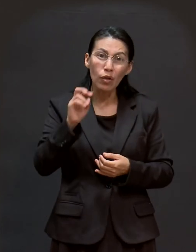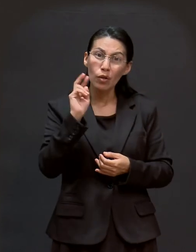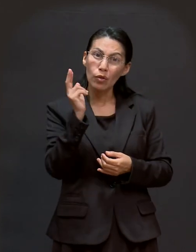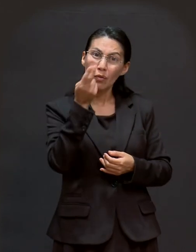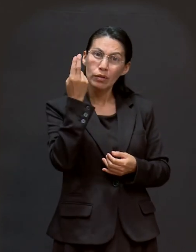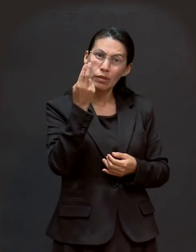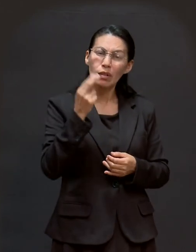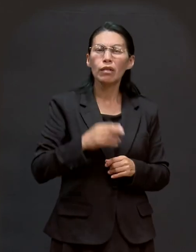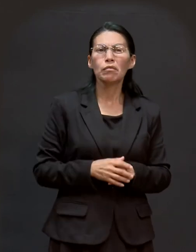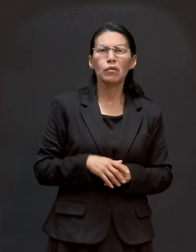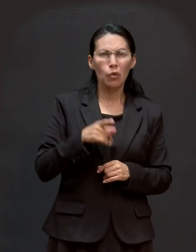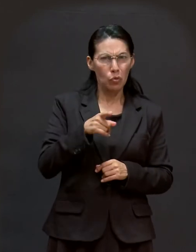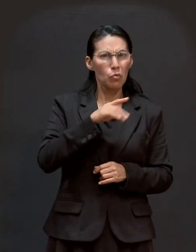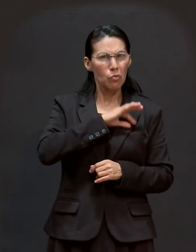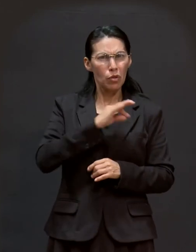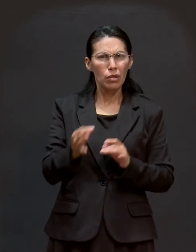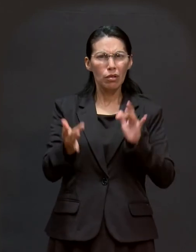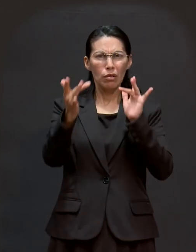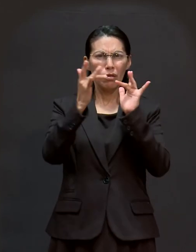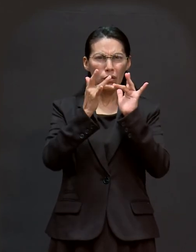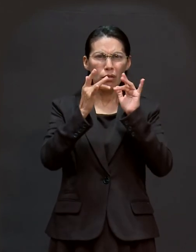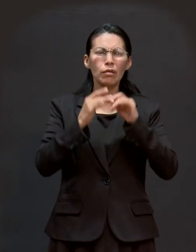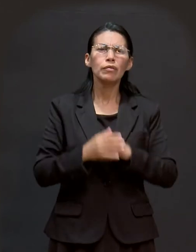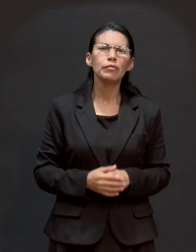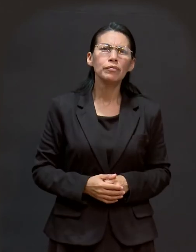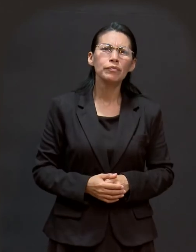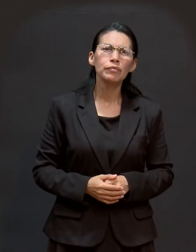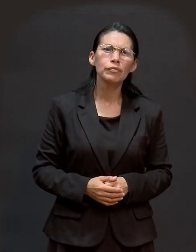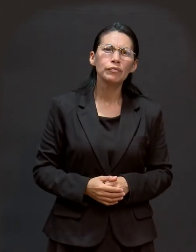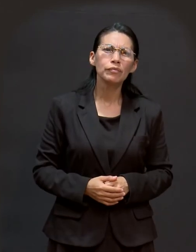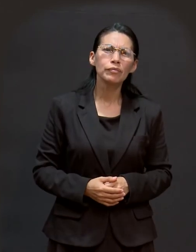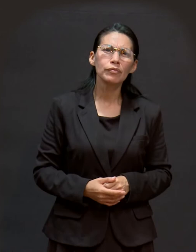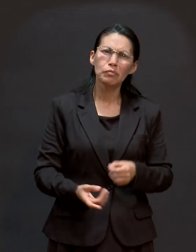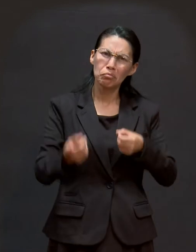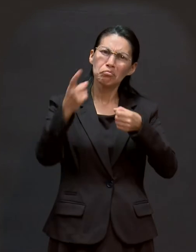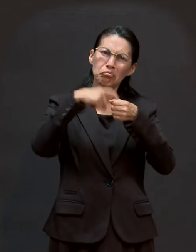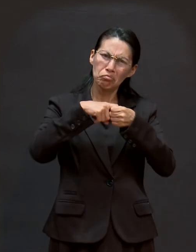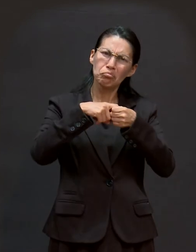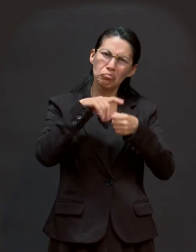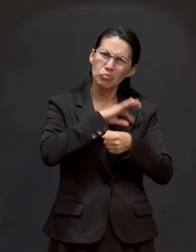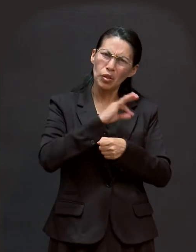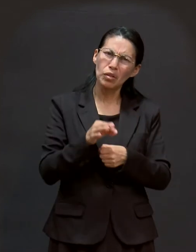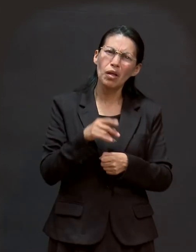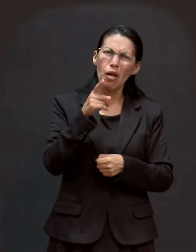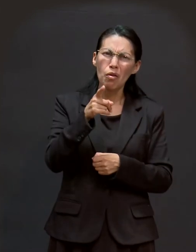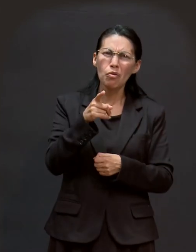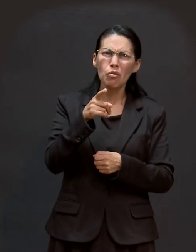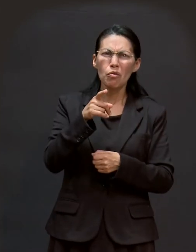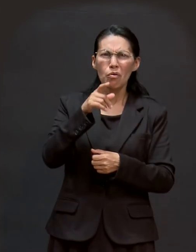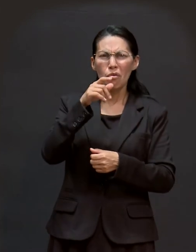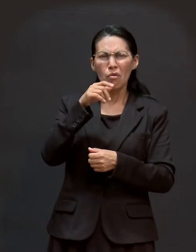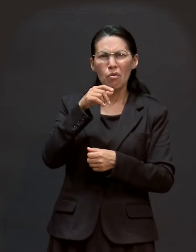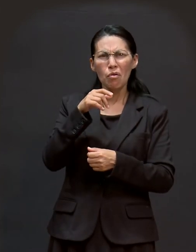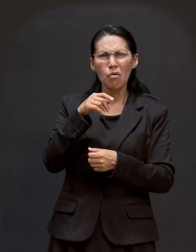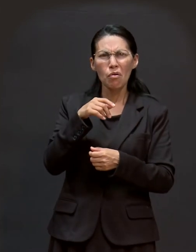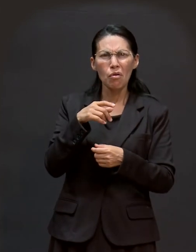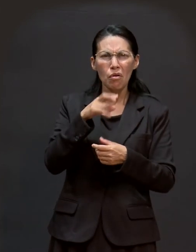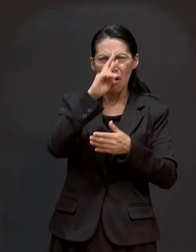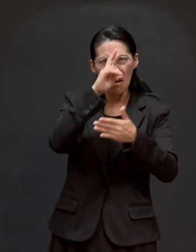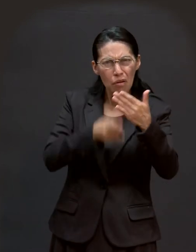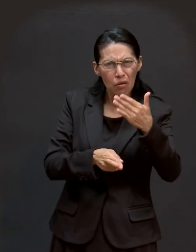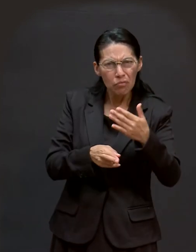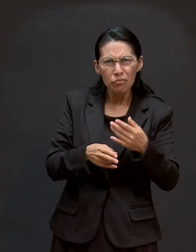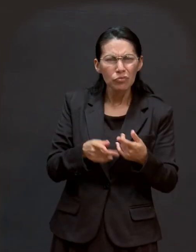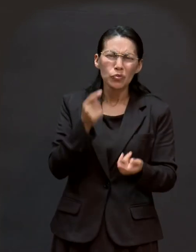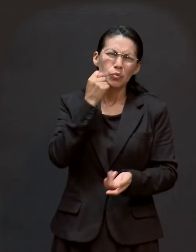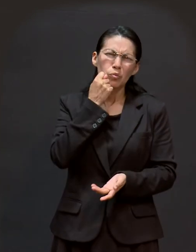organizados dentro de la universidad y tú puedes pertenecer déjame decirte que no importa tu credo no importa tu religión